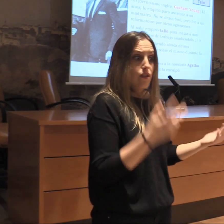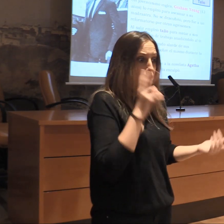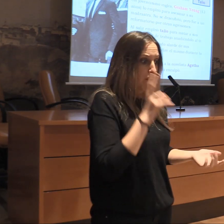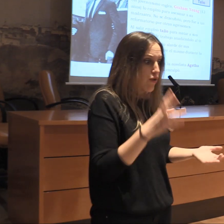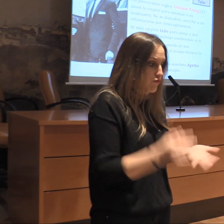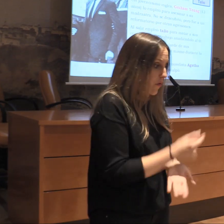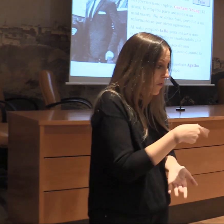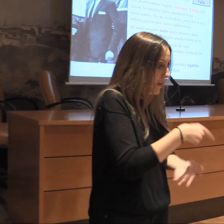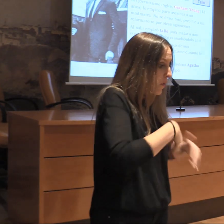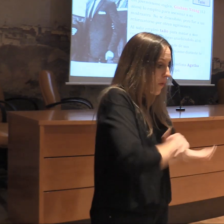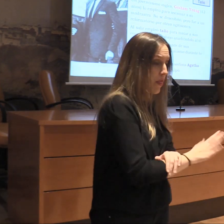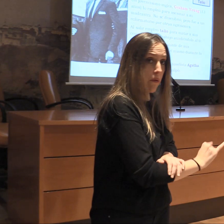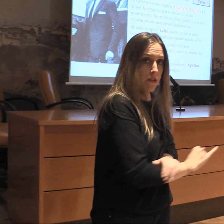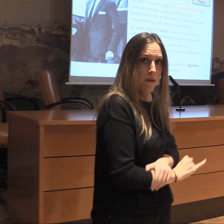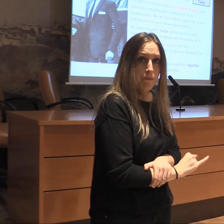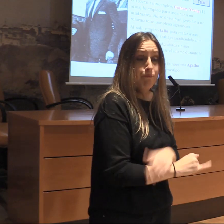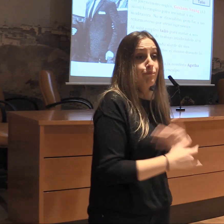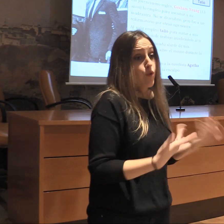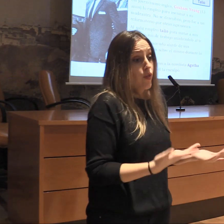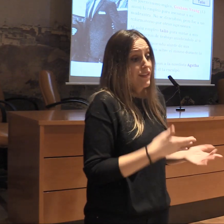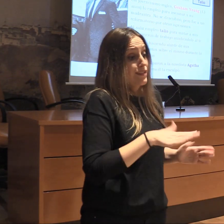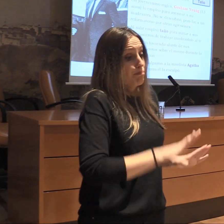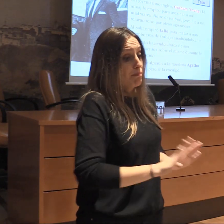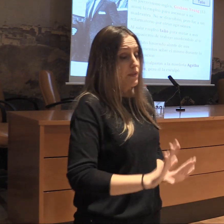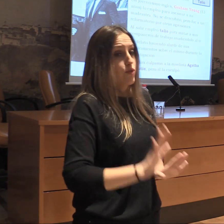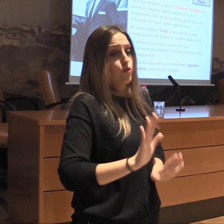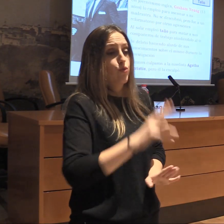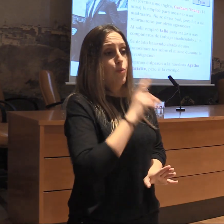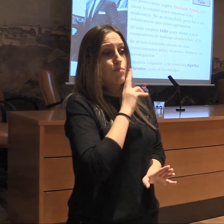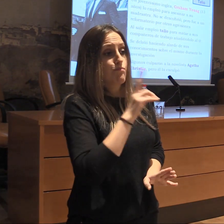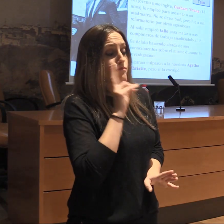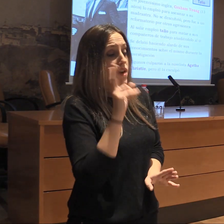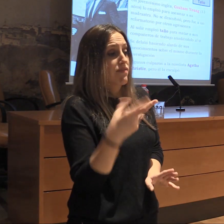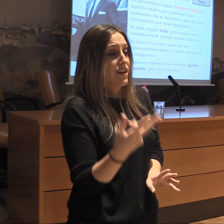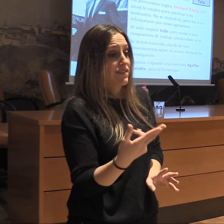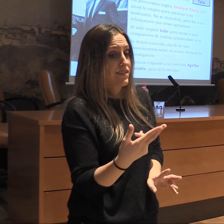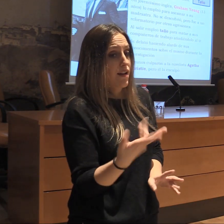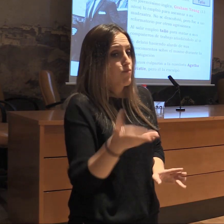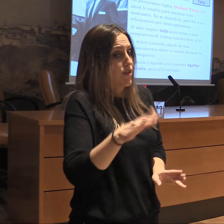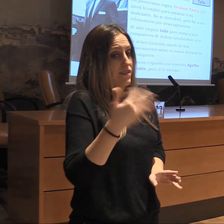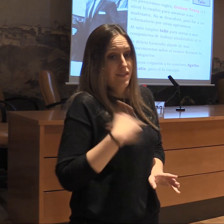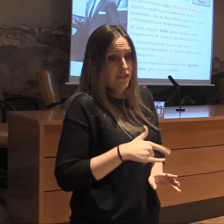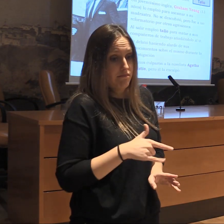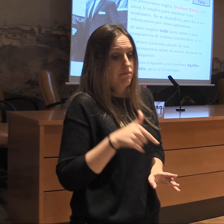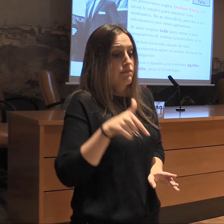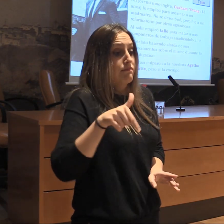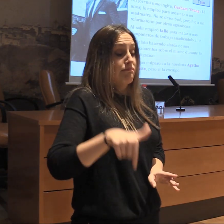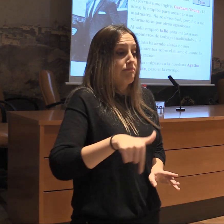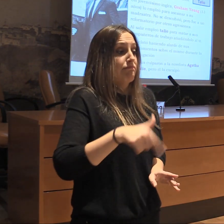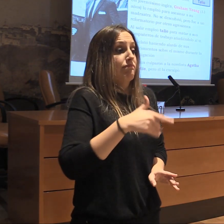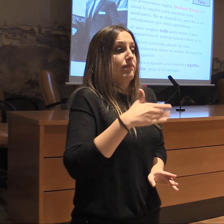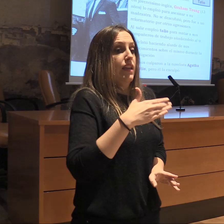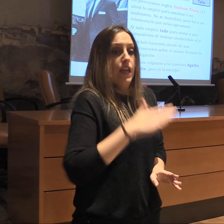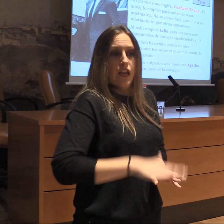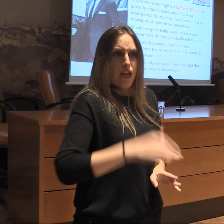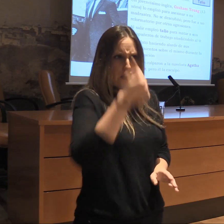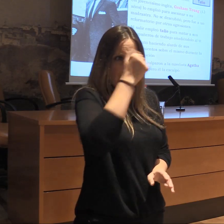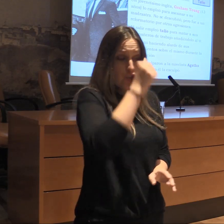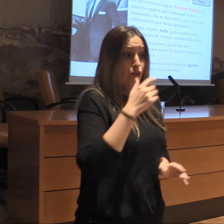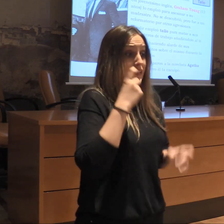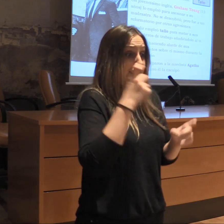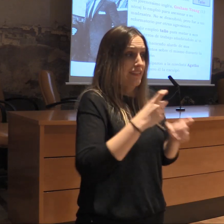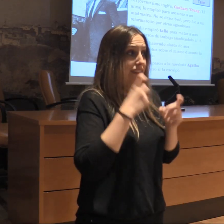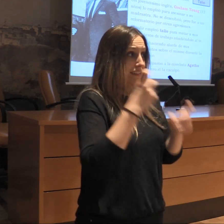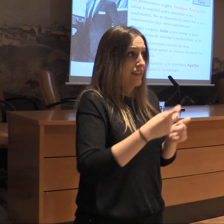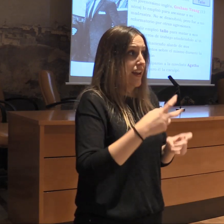allí. Para entonces había muerto ya su madrastra, había intentado envenenar a su hermana, a alguno de sus